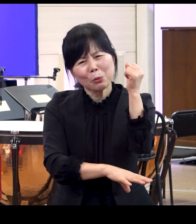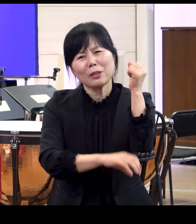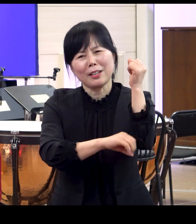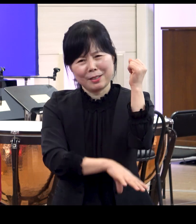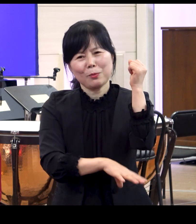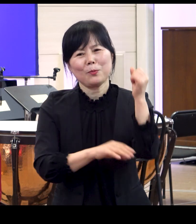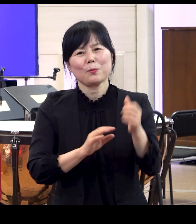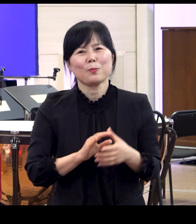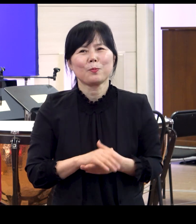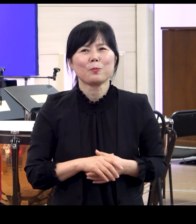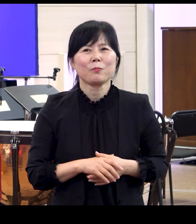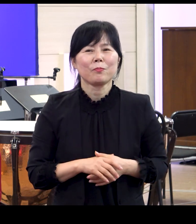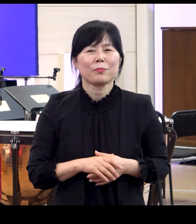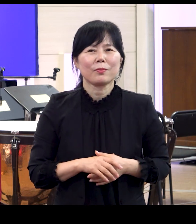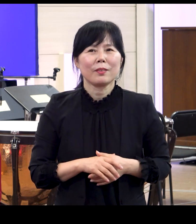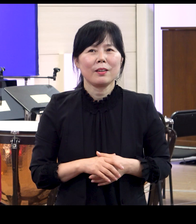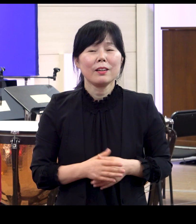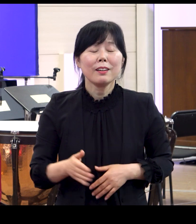수가 없어요.